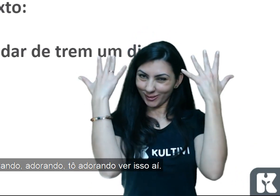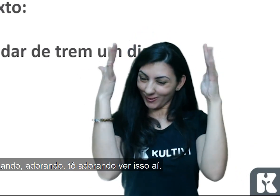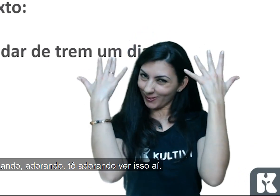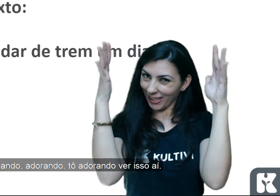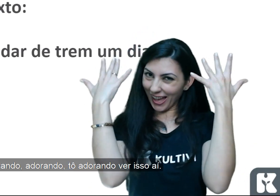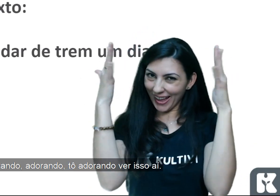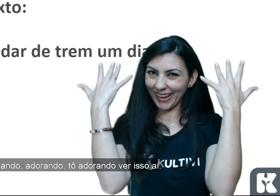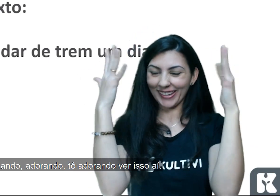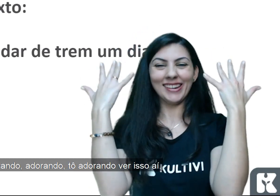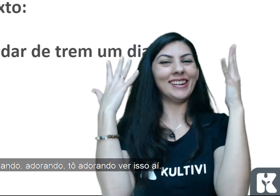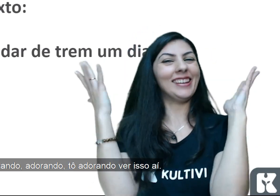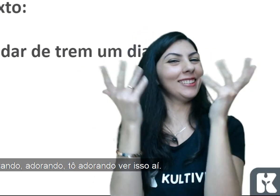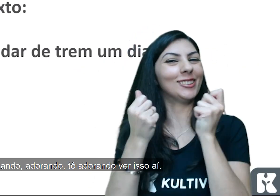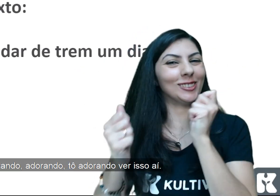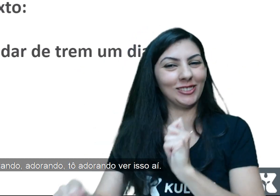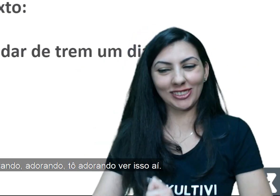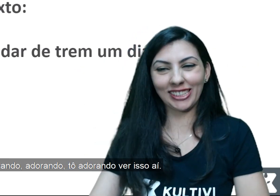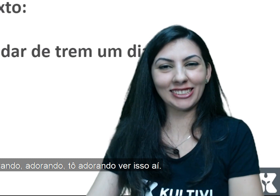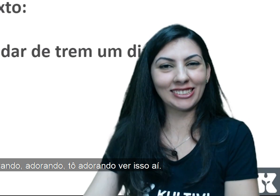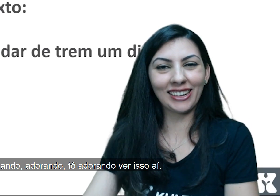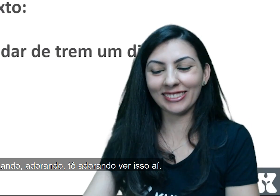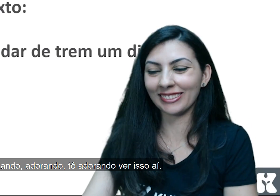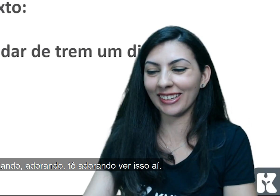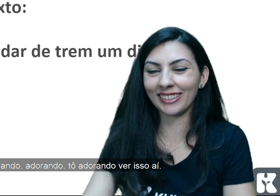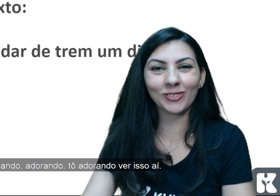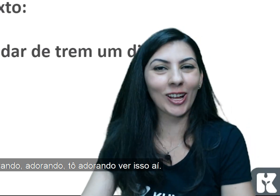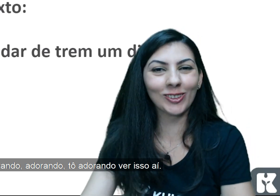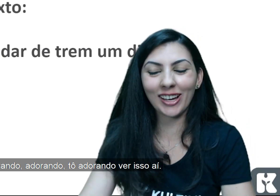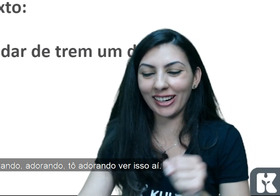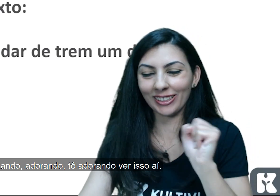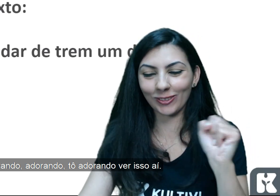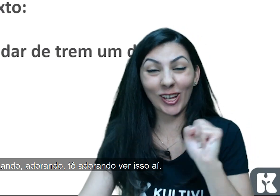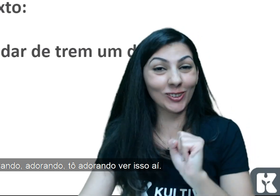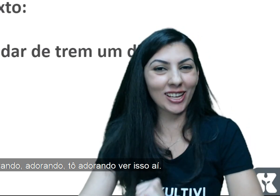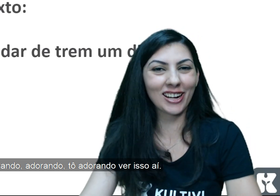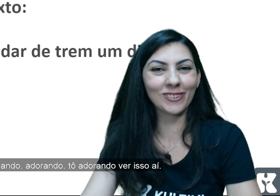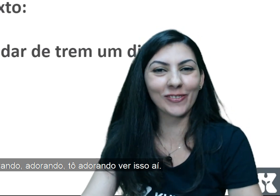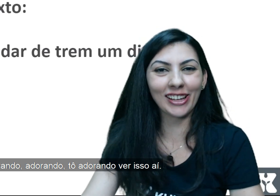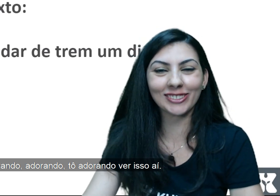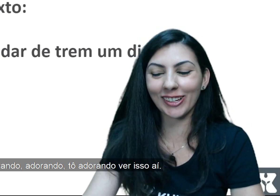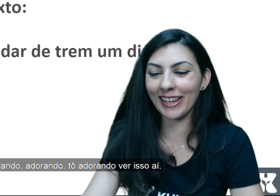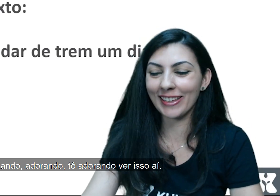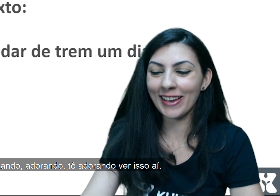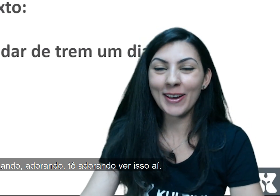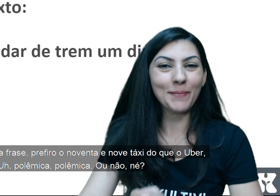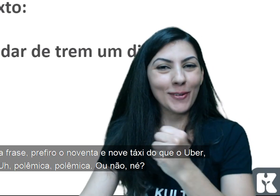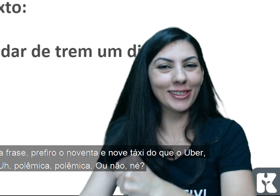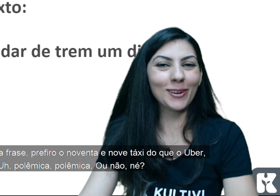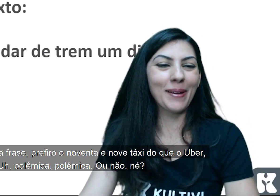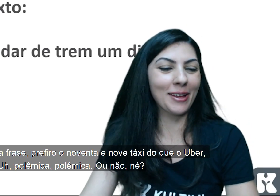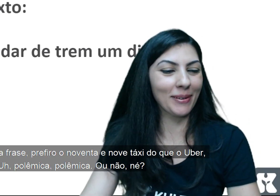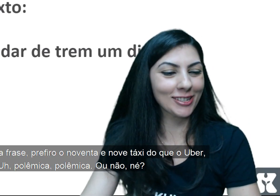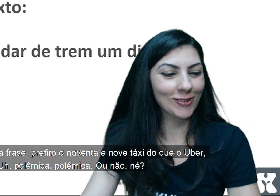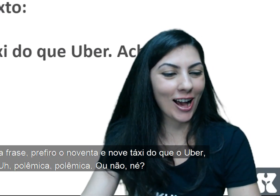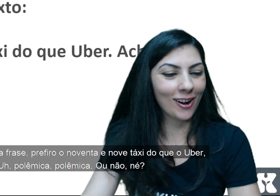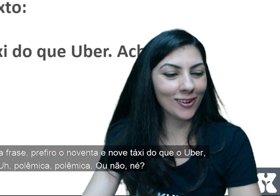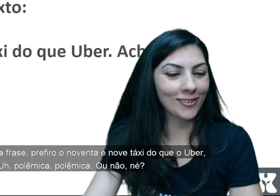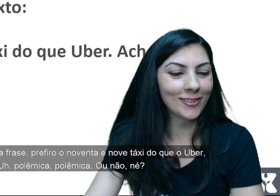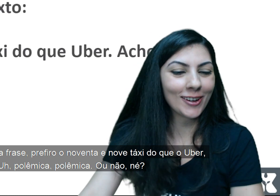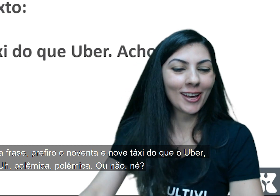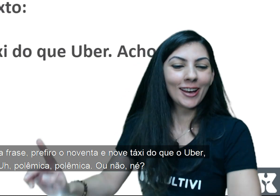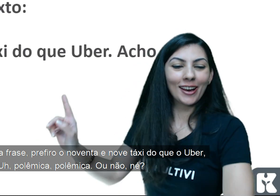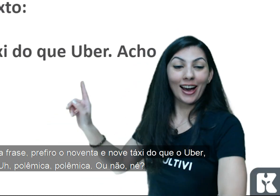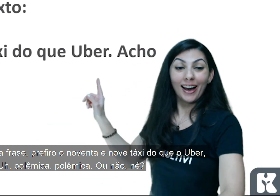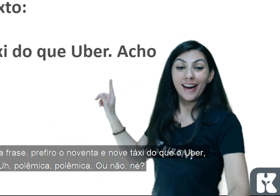Que lindo Vocês sinalizando Adorando Estou adorando ver isso aí Muito bem, pessoal